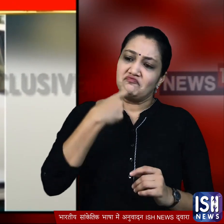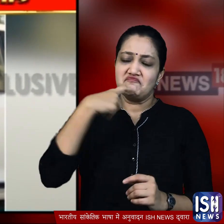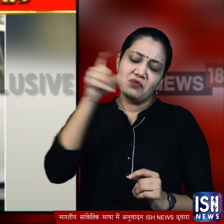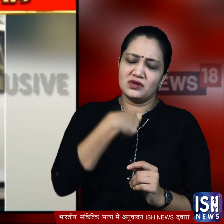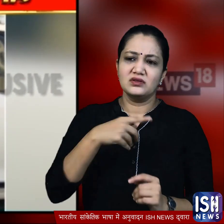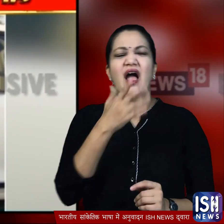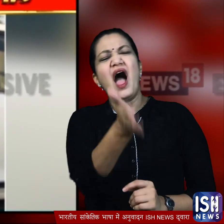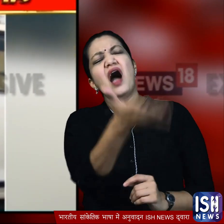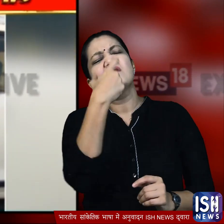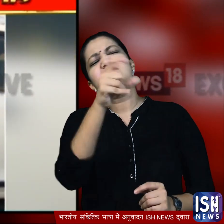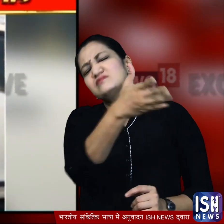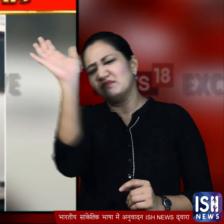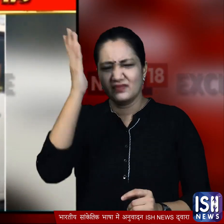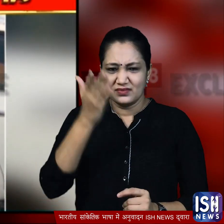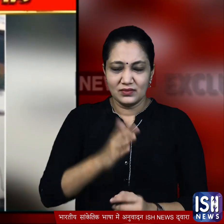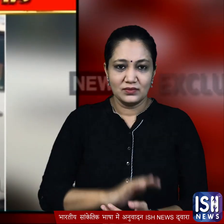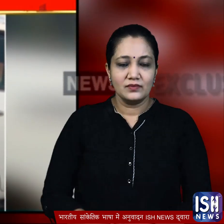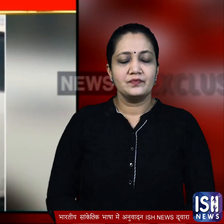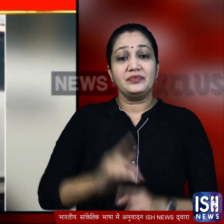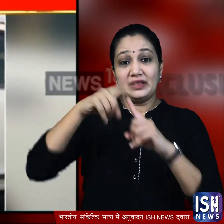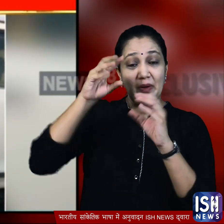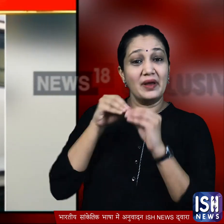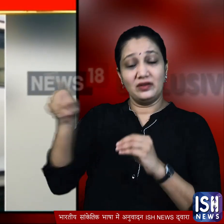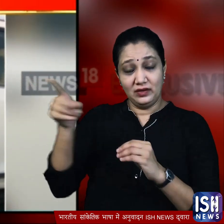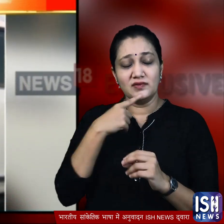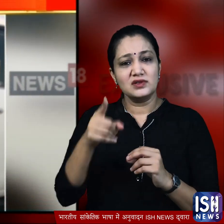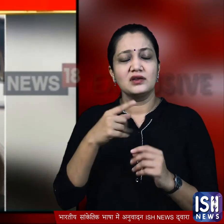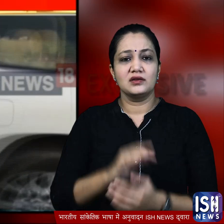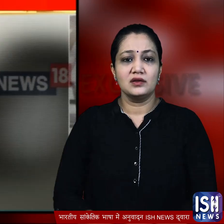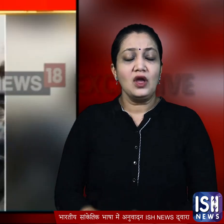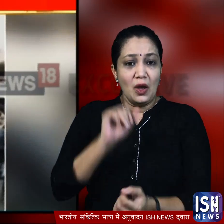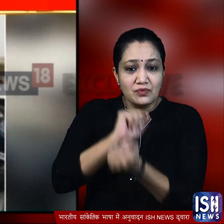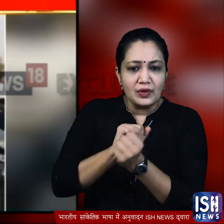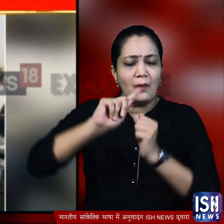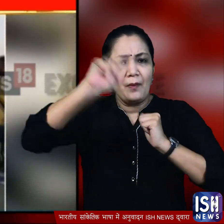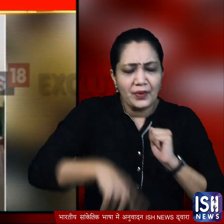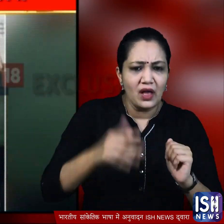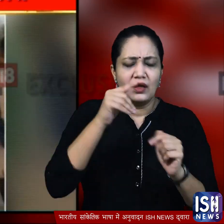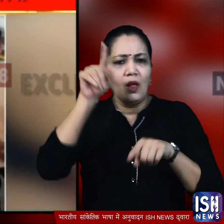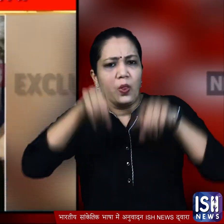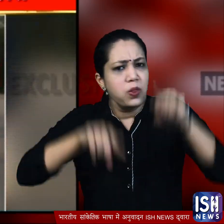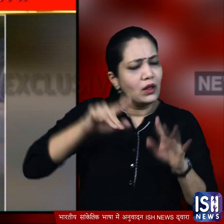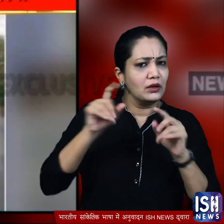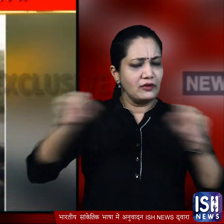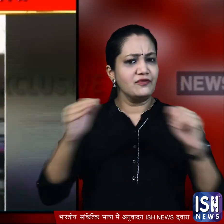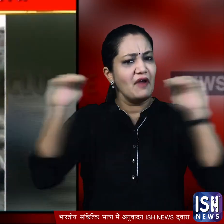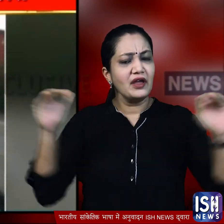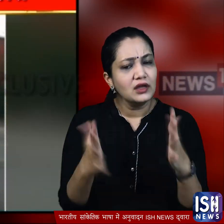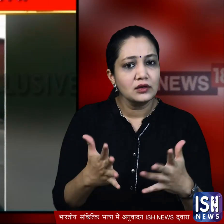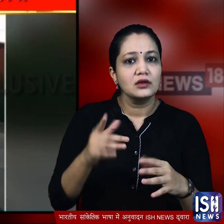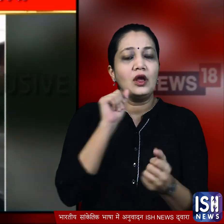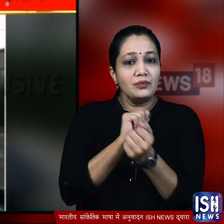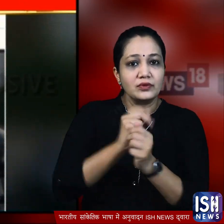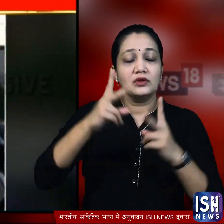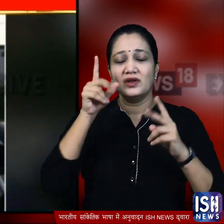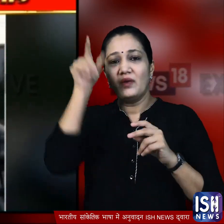आप, चुप रहिए आप भी, मैं आपकी रिपोर्ट डाल दे रही हूं। रिपोर्ट डालेगी मेरी। वीडियो में तरुण भानोत ये आरोप लगाते भी सुनाई दिए कि पुलिस